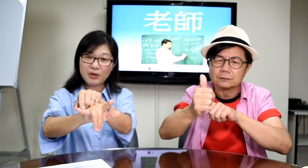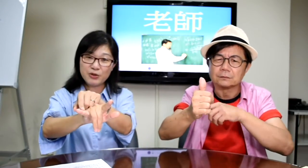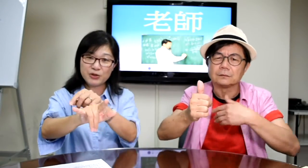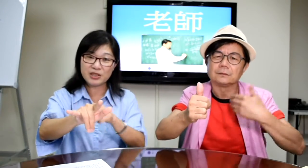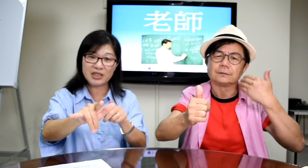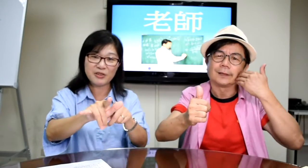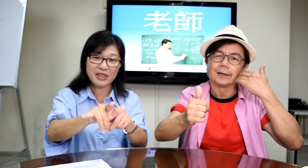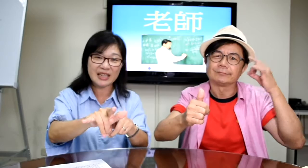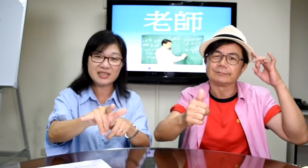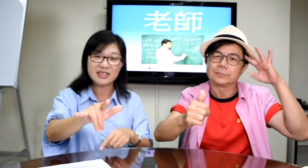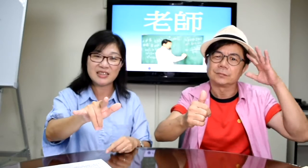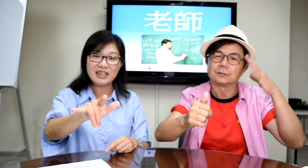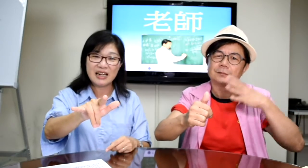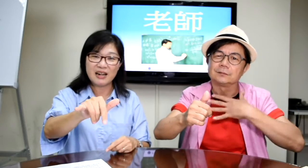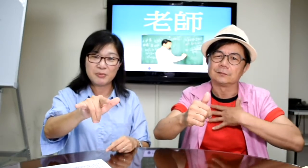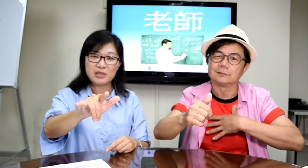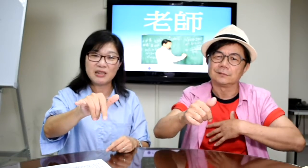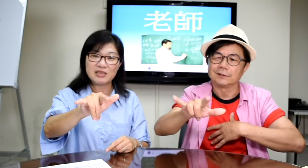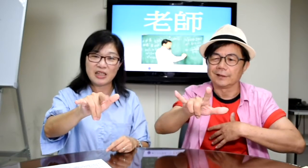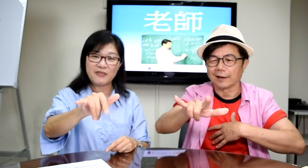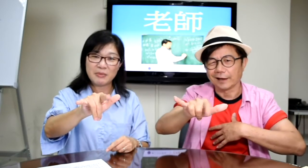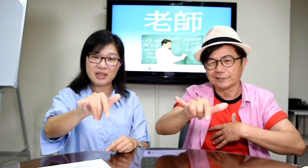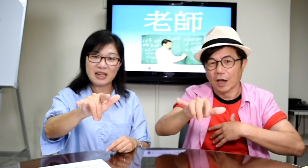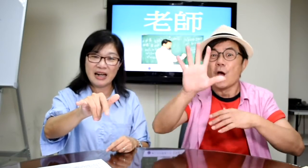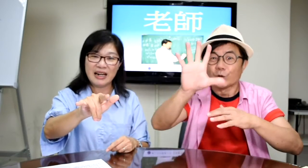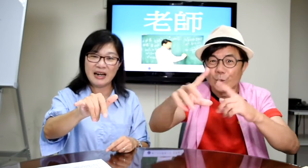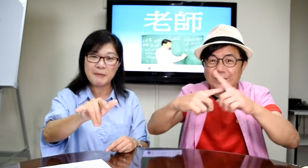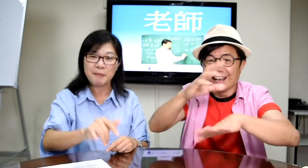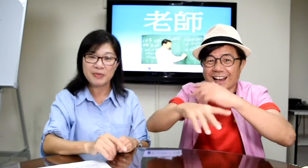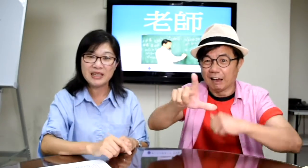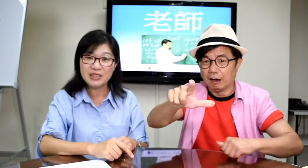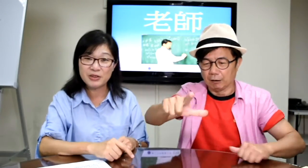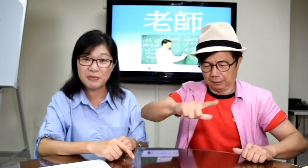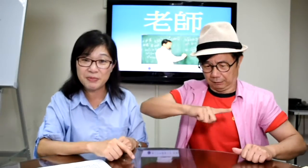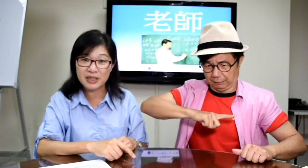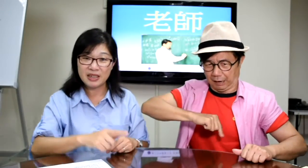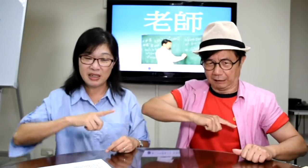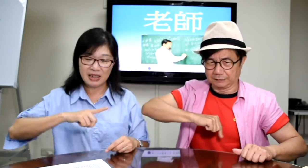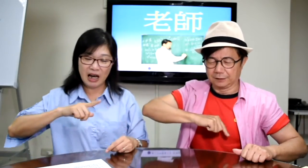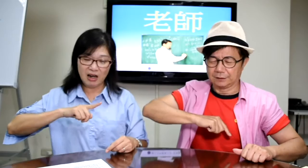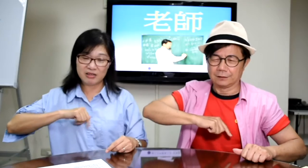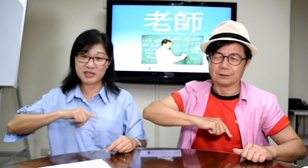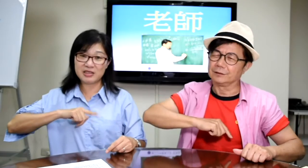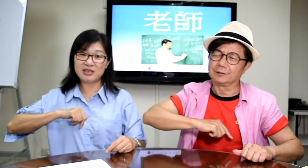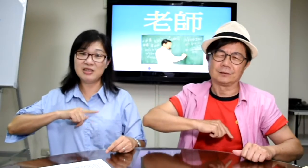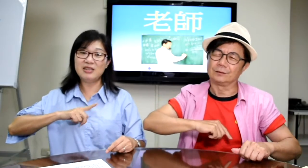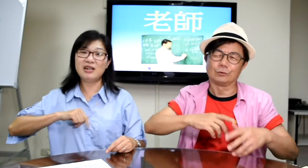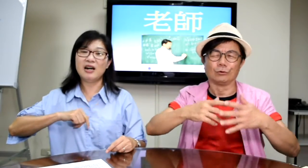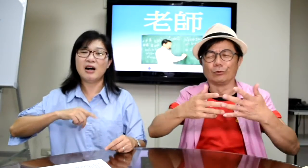女生，要有男生。不知道是谁发明的啦，但是有的人比老师，就